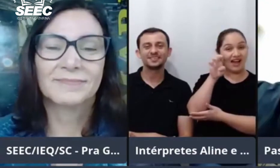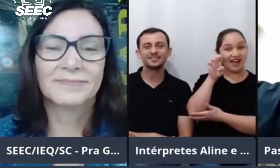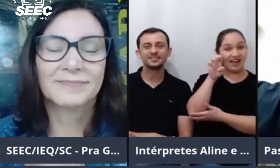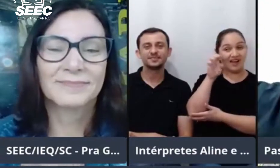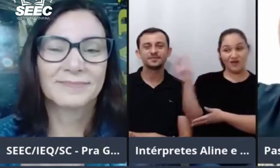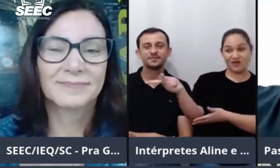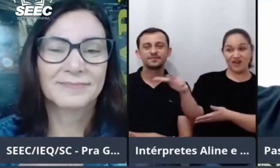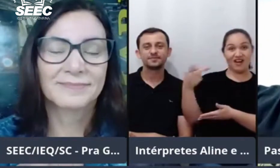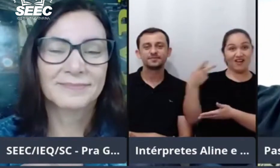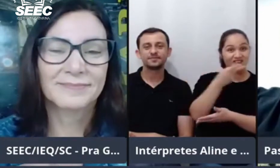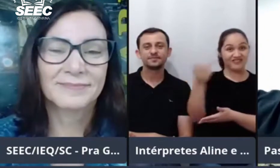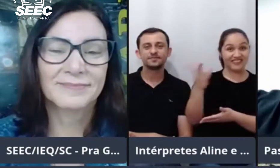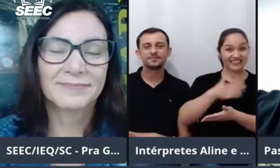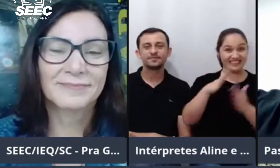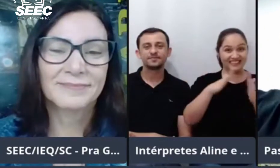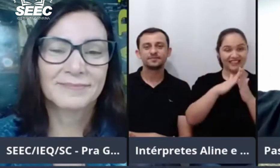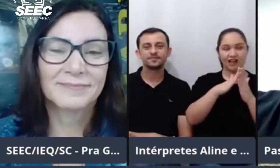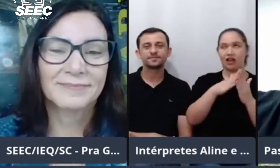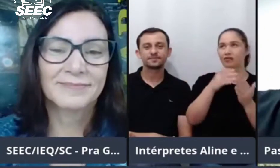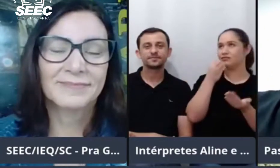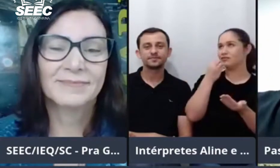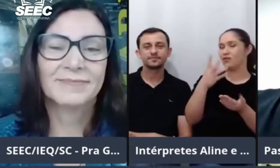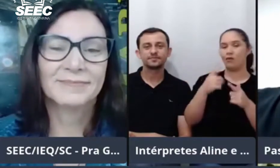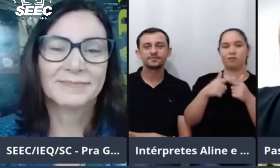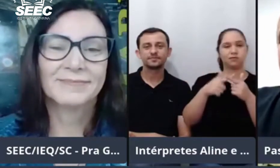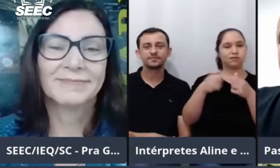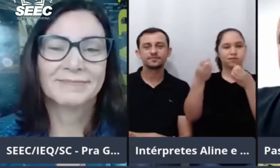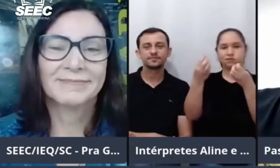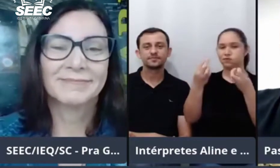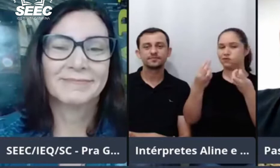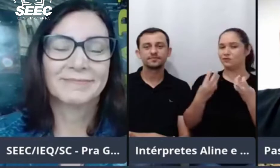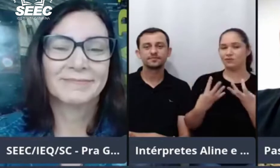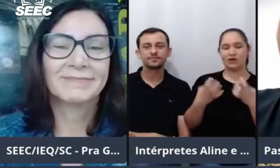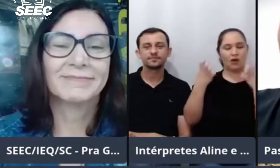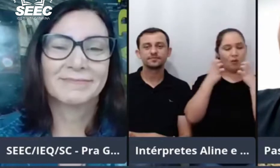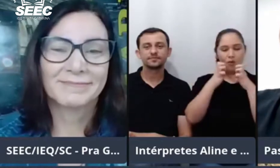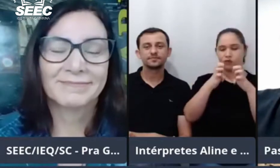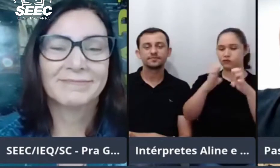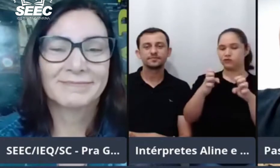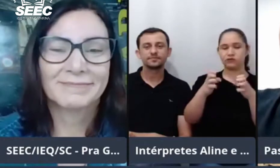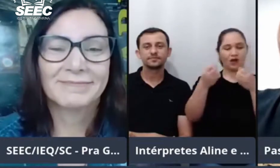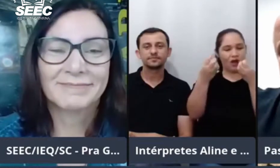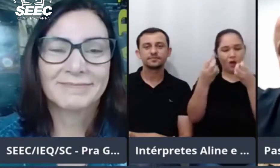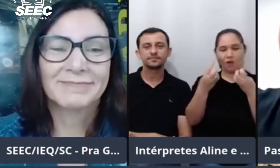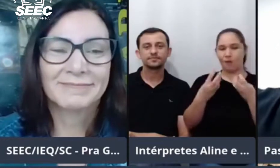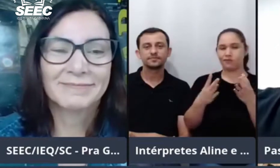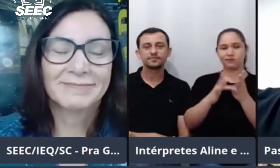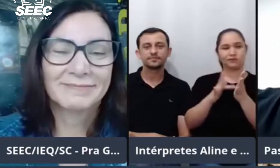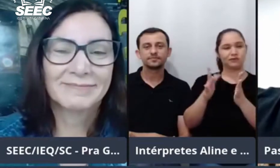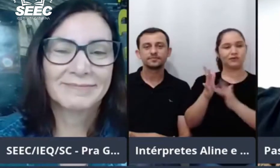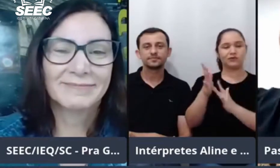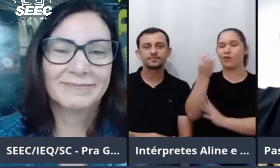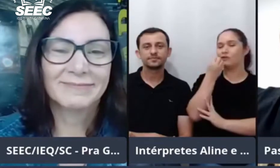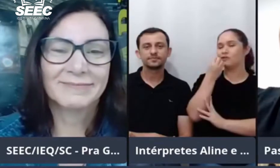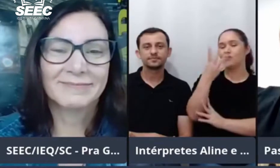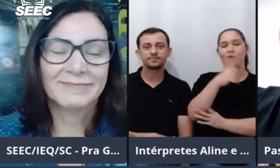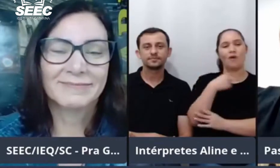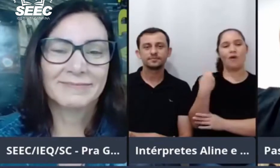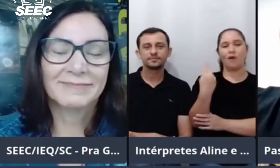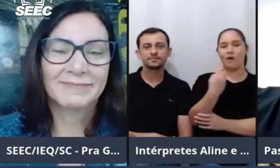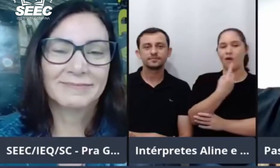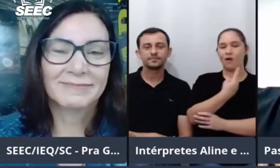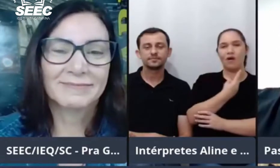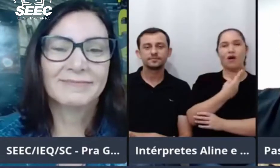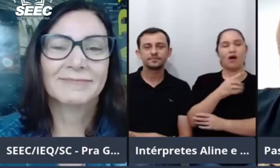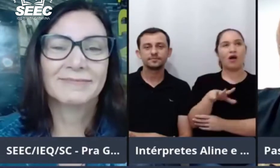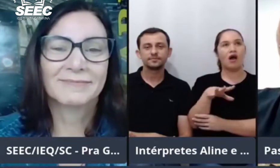ele fala com muita veemência a respeito do poder do evangelho, da transformação, do que Deus fez na vida dele, né?